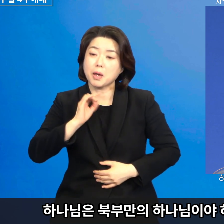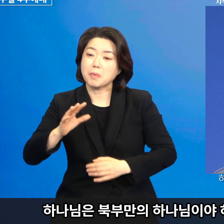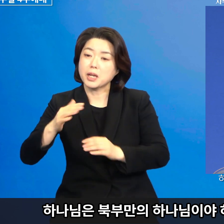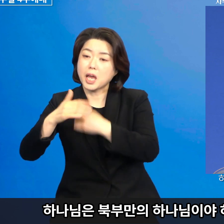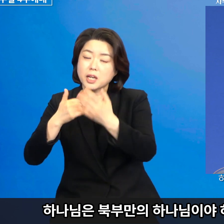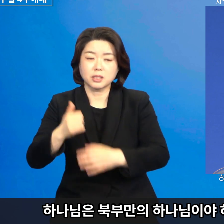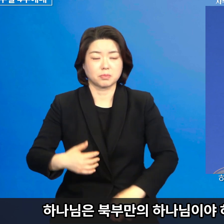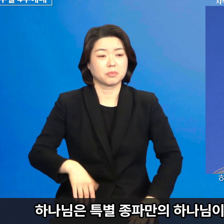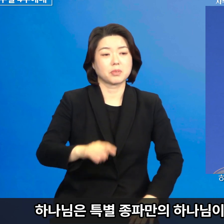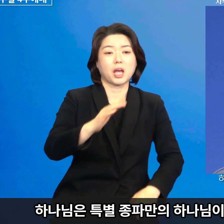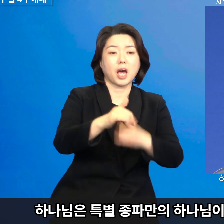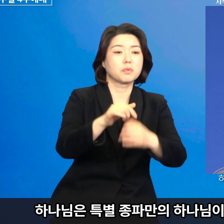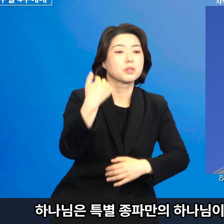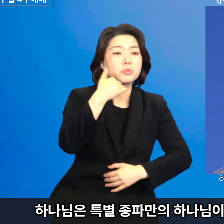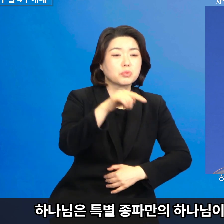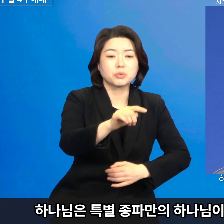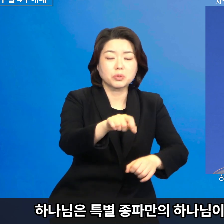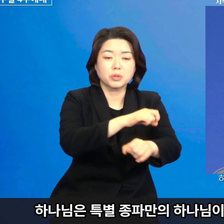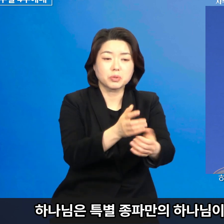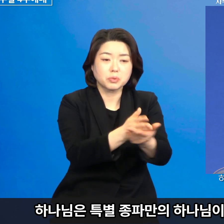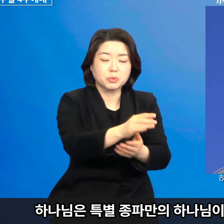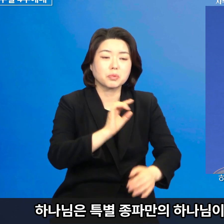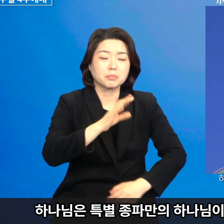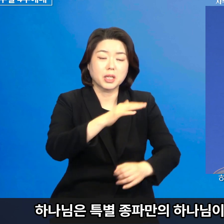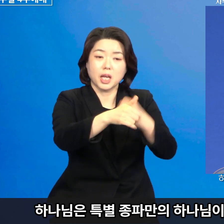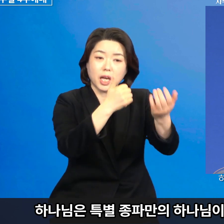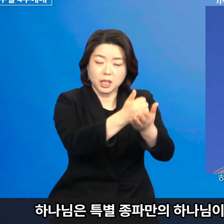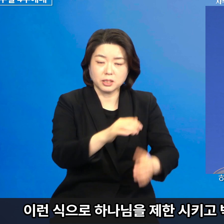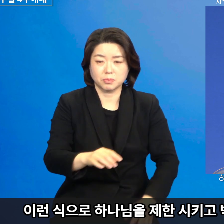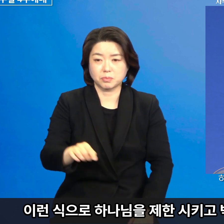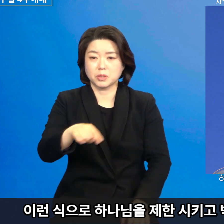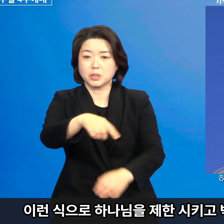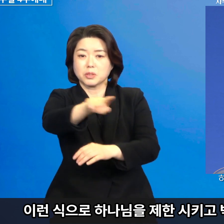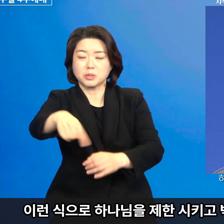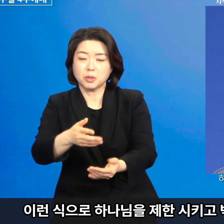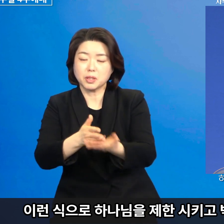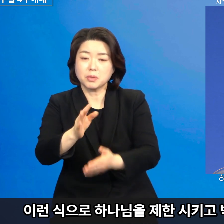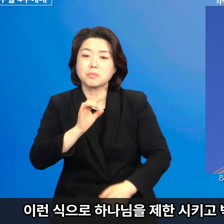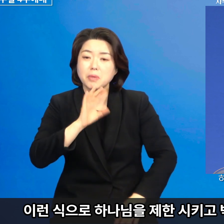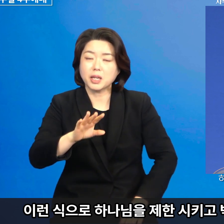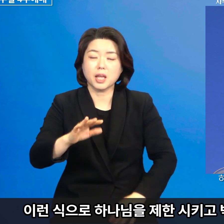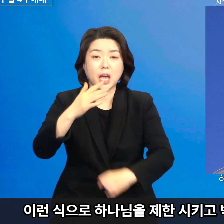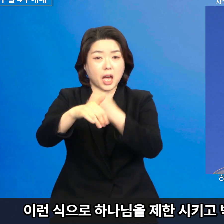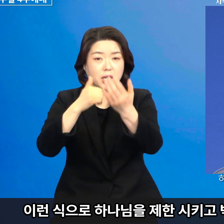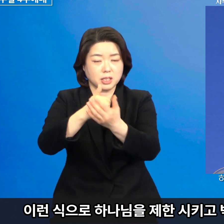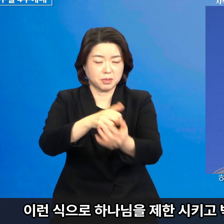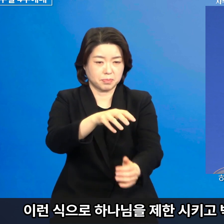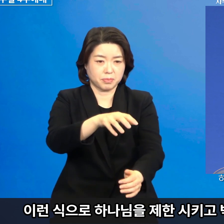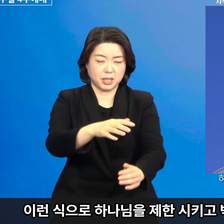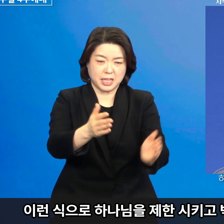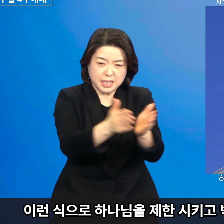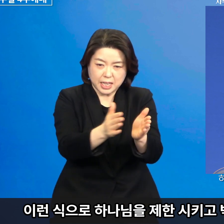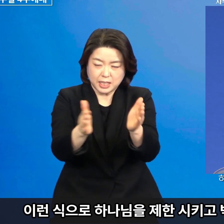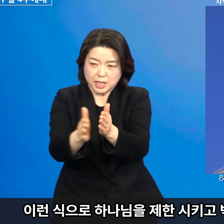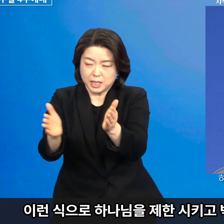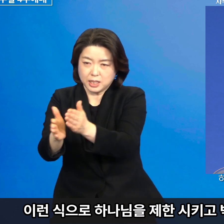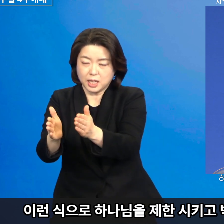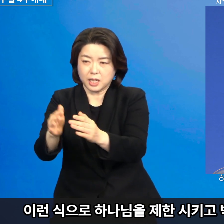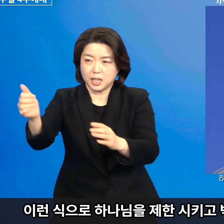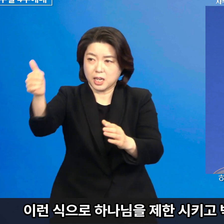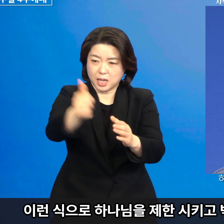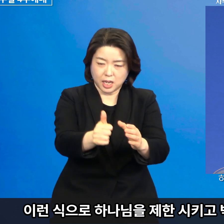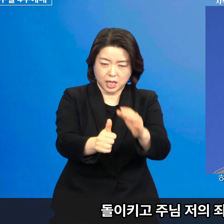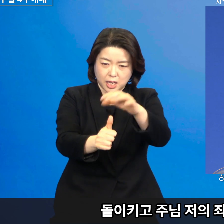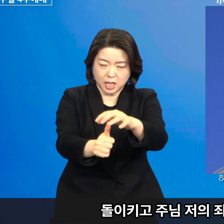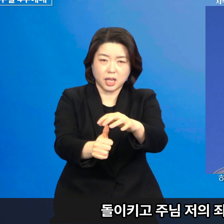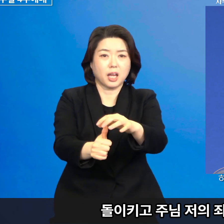남부간의 하나님이야, 하나는 특별한 종파만의 하나님이야, 특정한 신념만 하나님이야, 이런 식으로 하나님을 제한시키고 박스에 넣으려고 하는 것